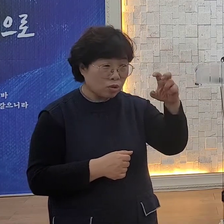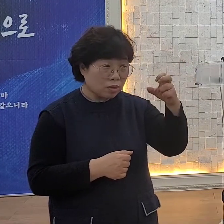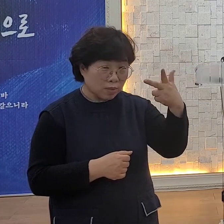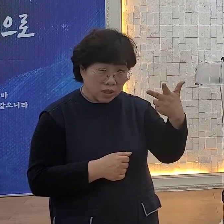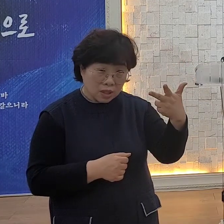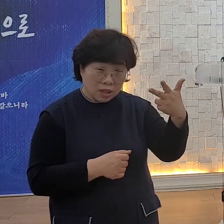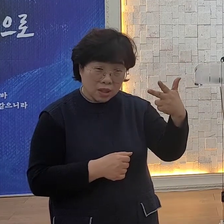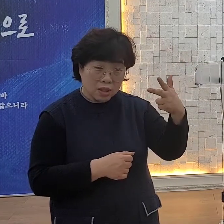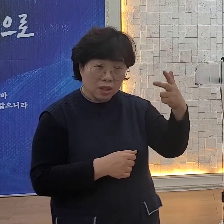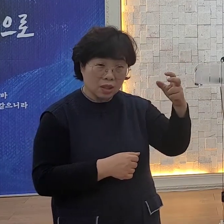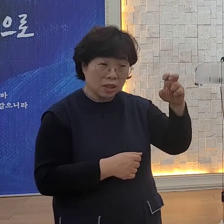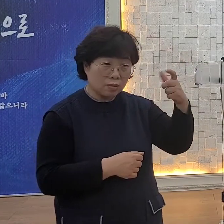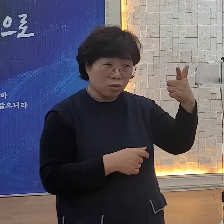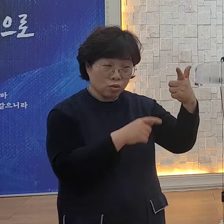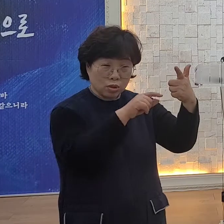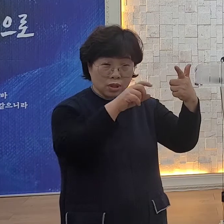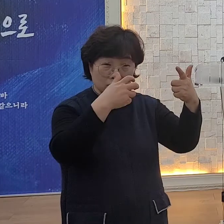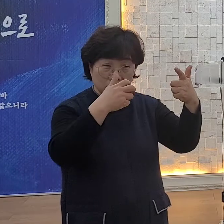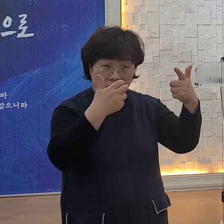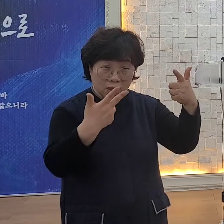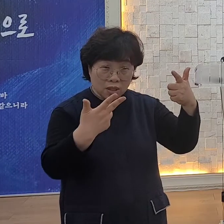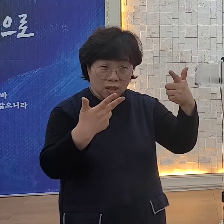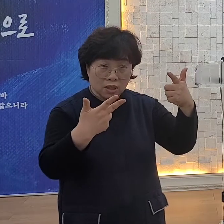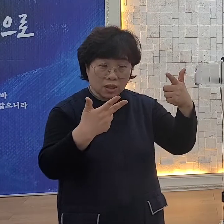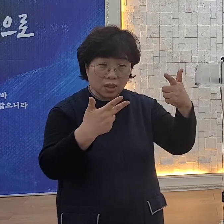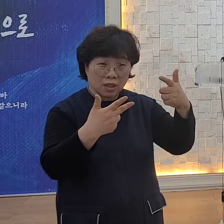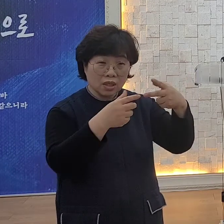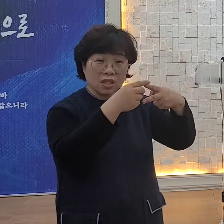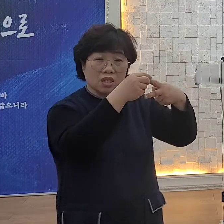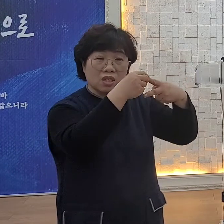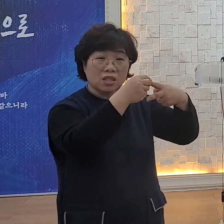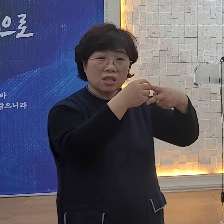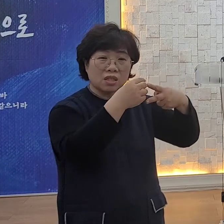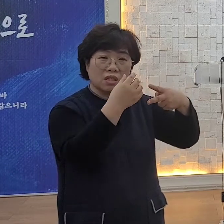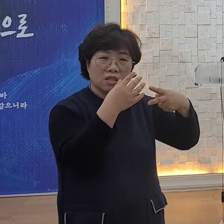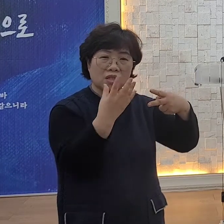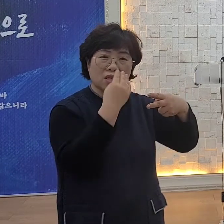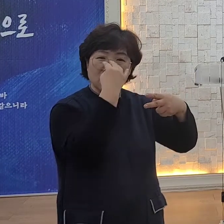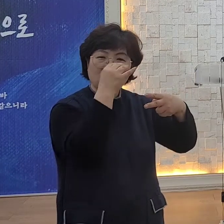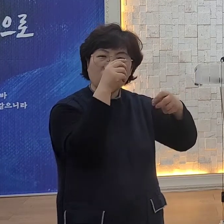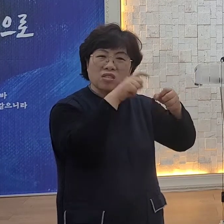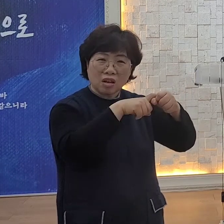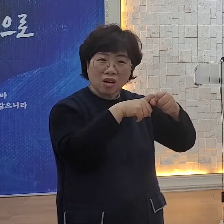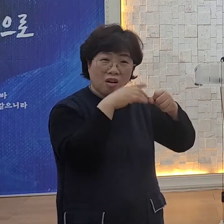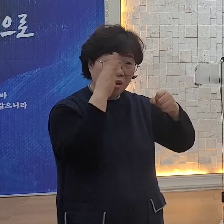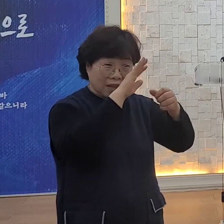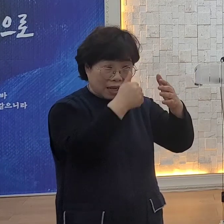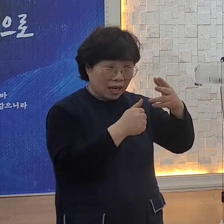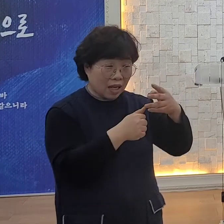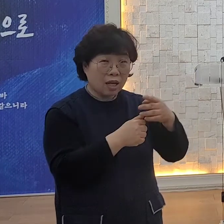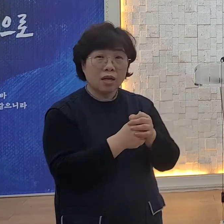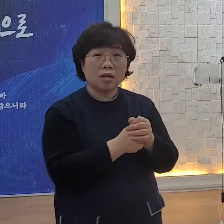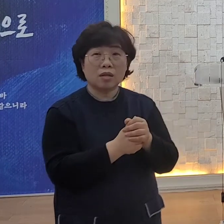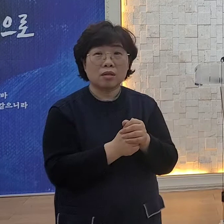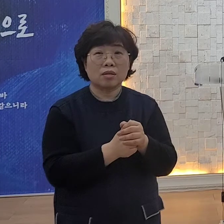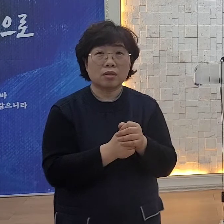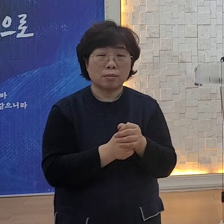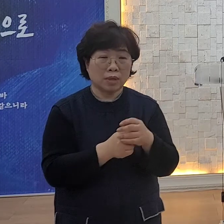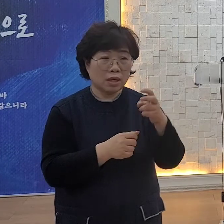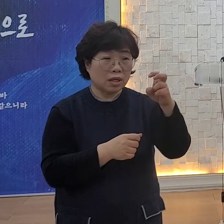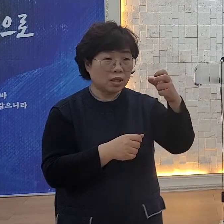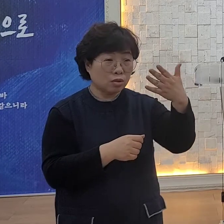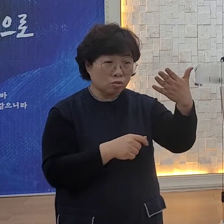순리를 영리로 바꾼 결과다라는 것을 성경은 말씀하고 있습니다. 자, 여러분 여기서 열거되고 있는